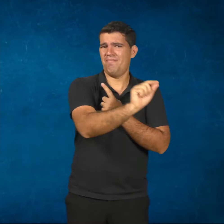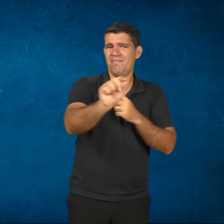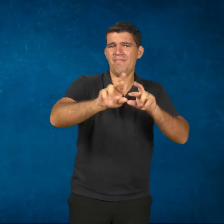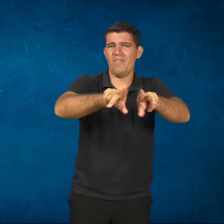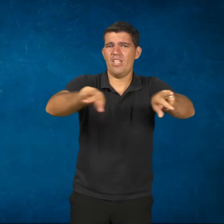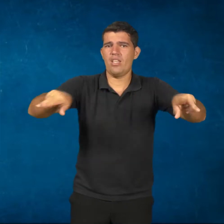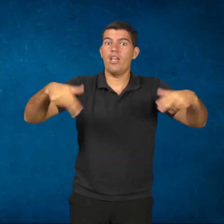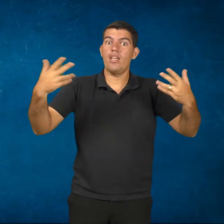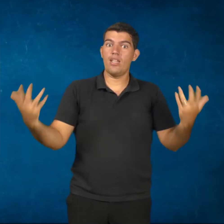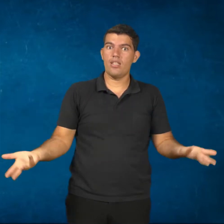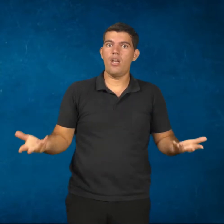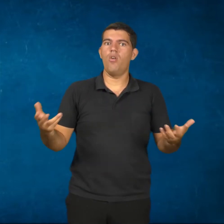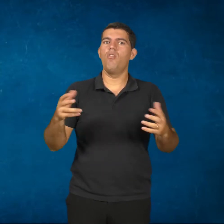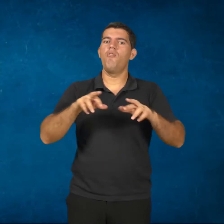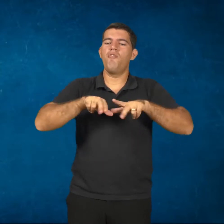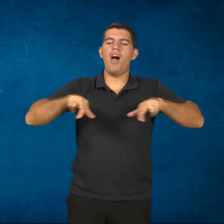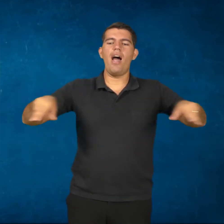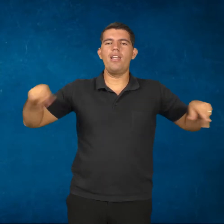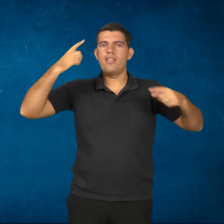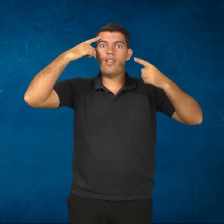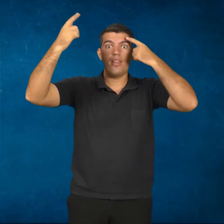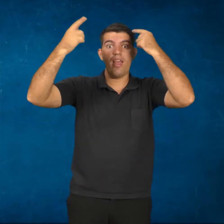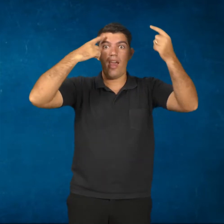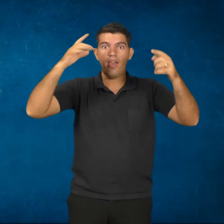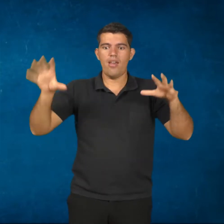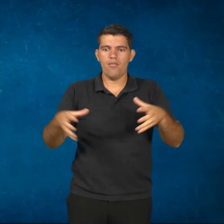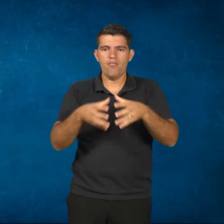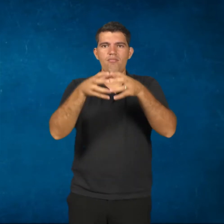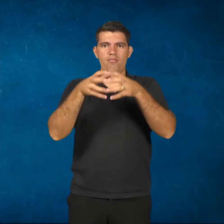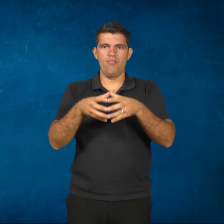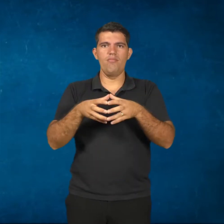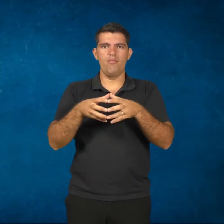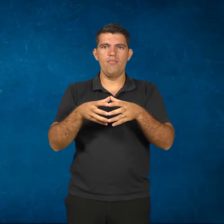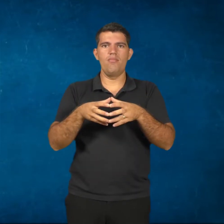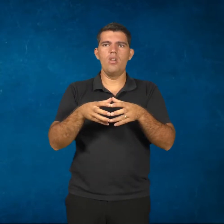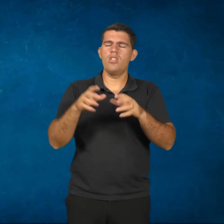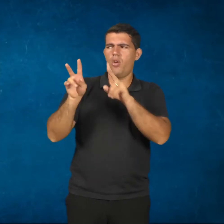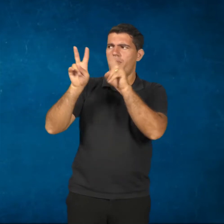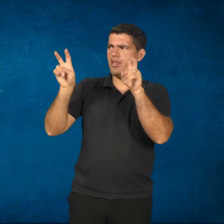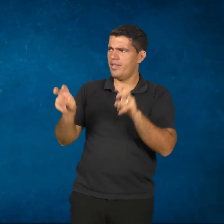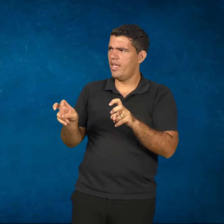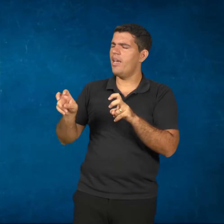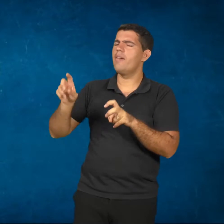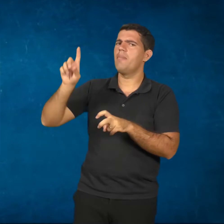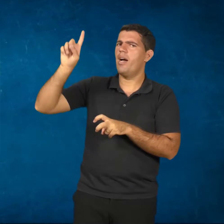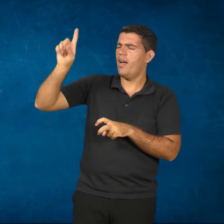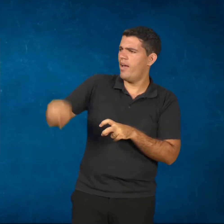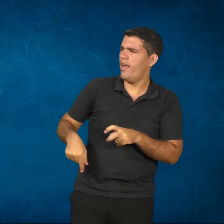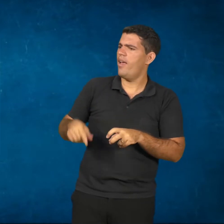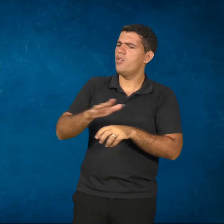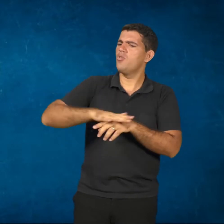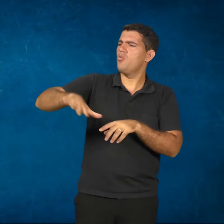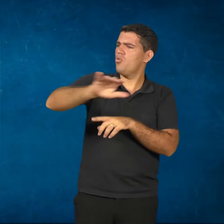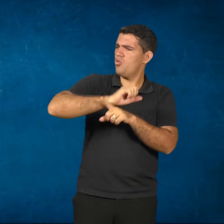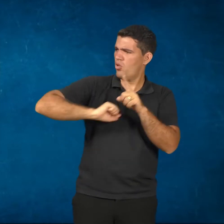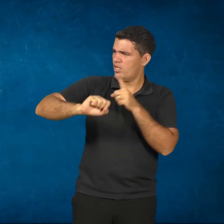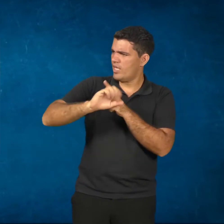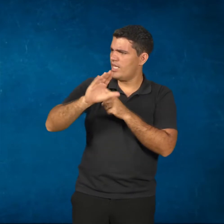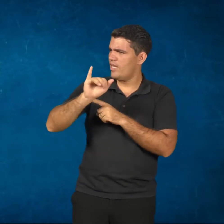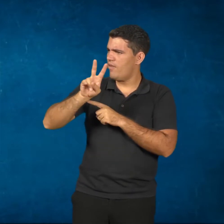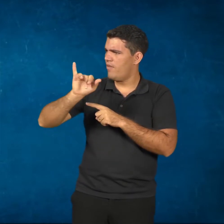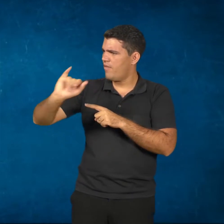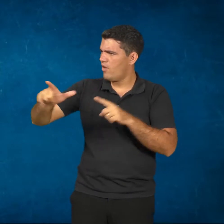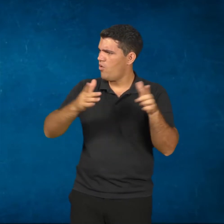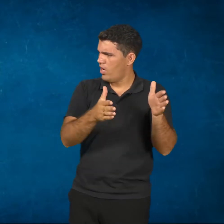essa diversidade de orientações em relação a isso. No caso específico dessa temática, é muito marcante a atuação dos grupos da sociedade civil organizada.